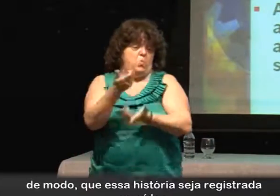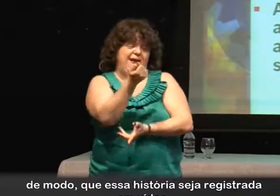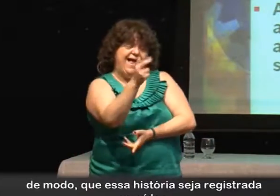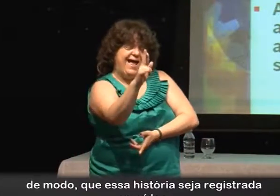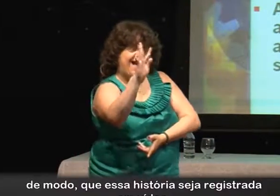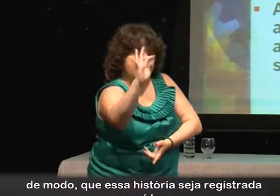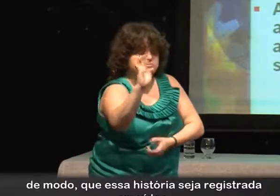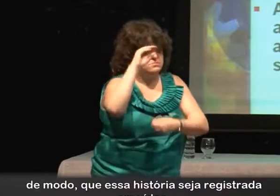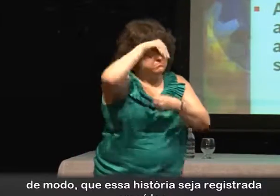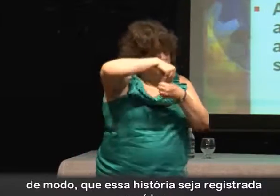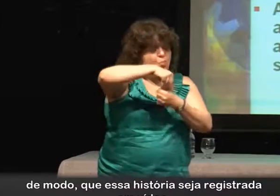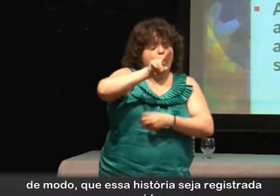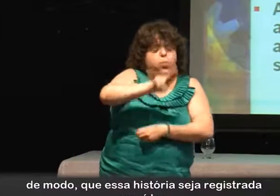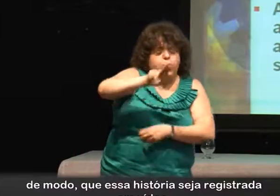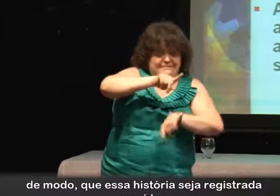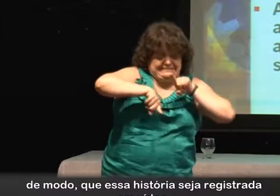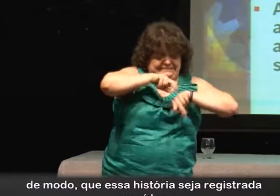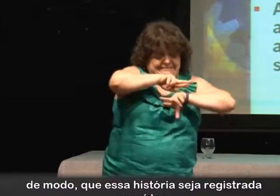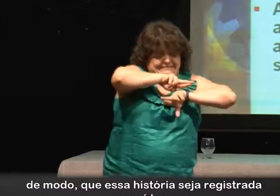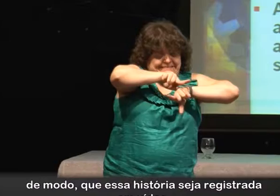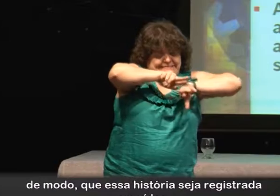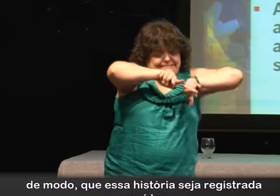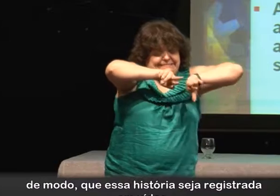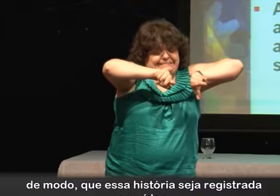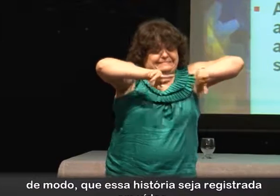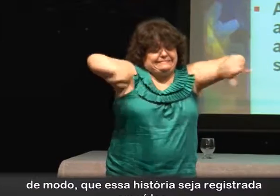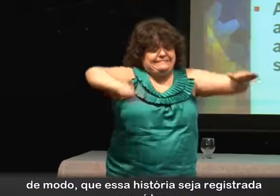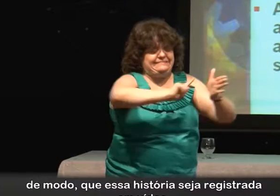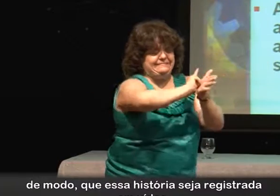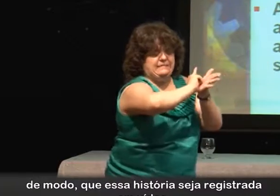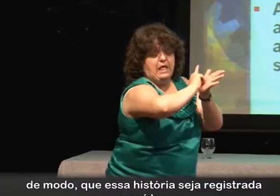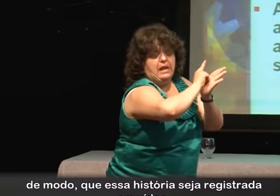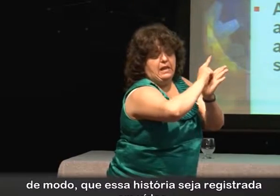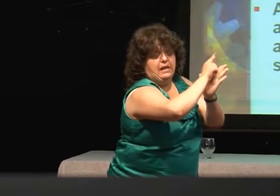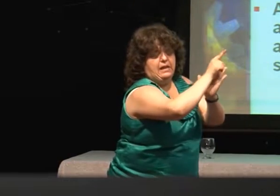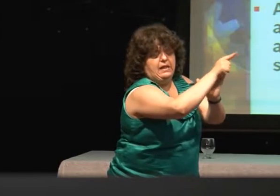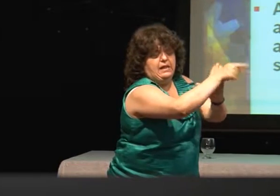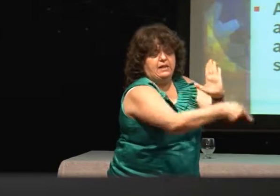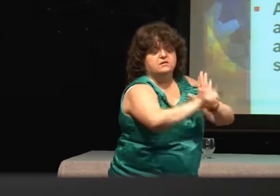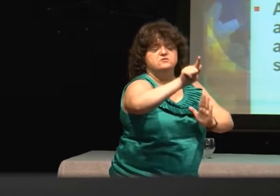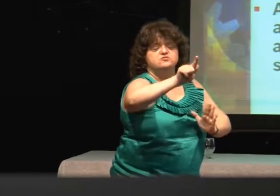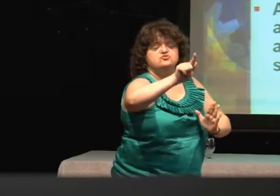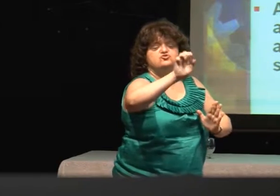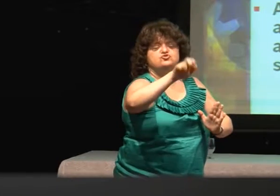de modo que essa história seja registrada em vídeo.